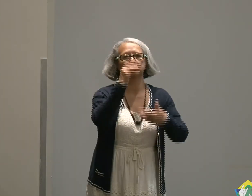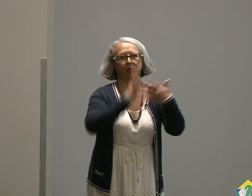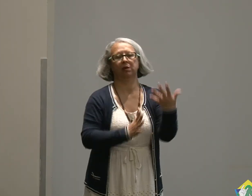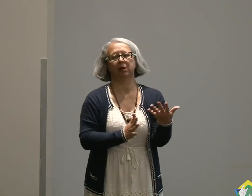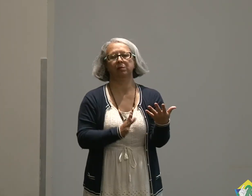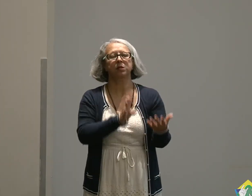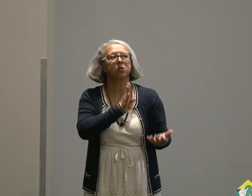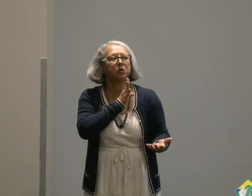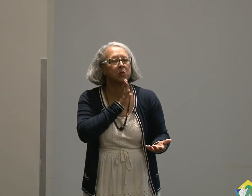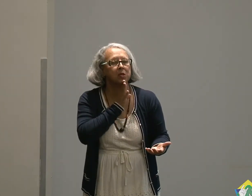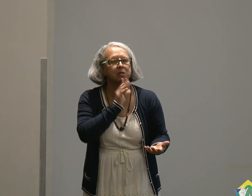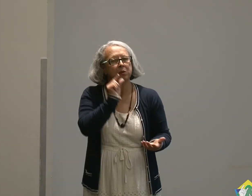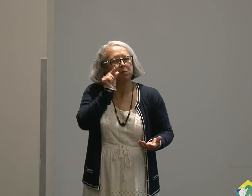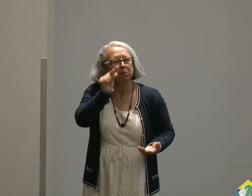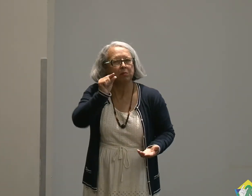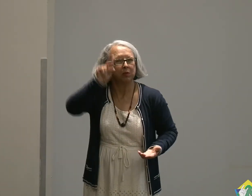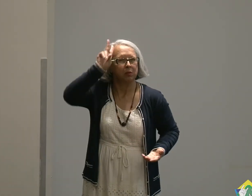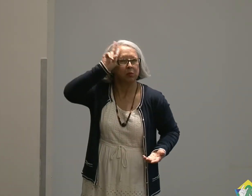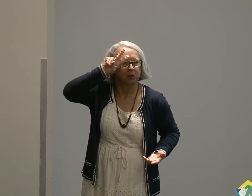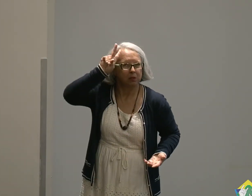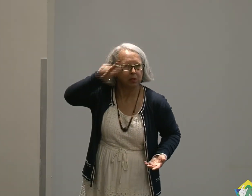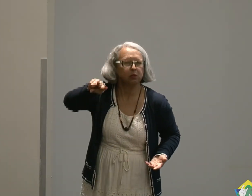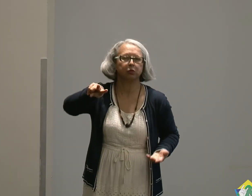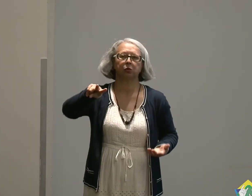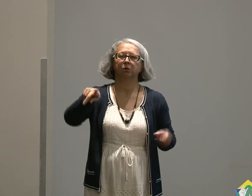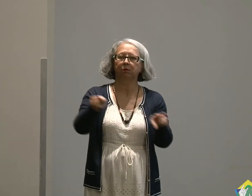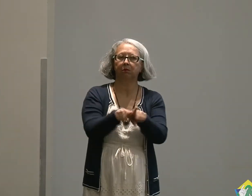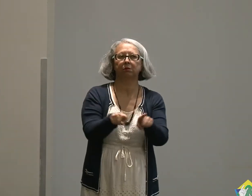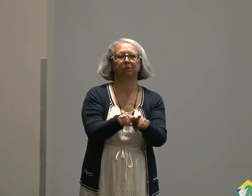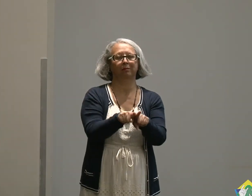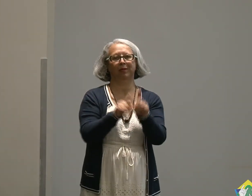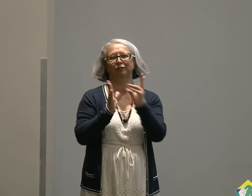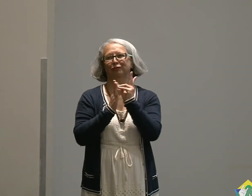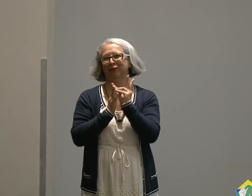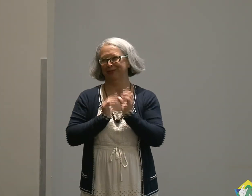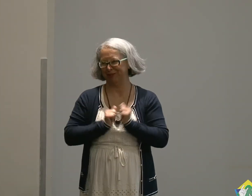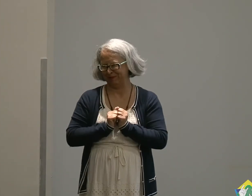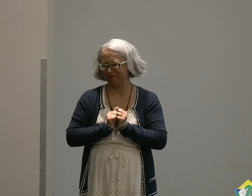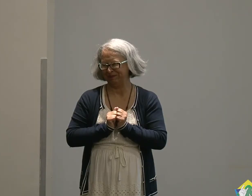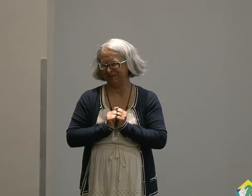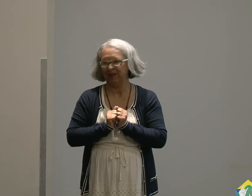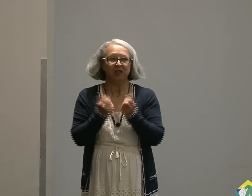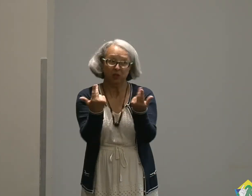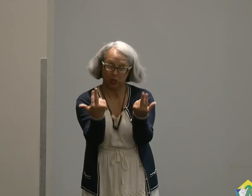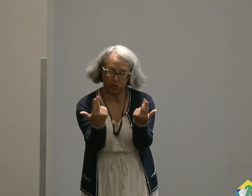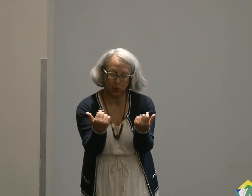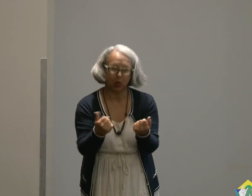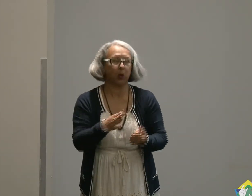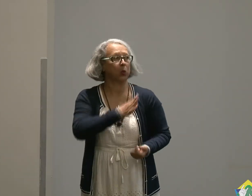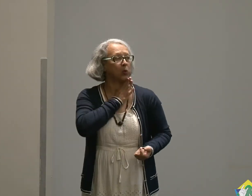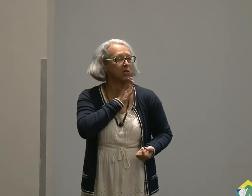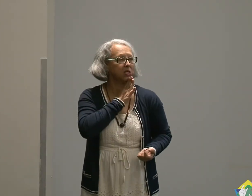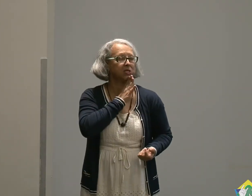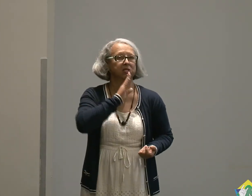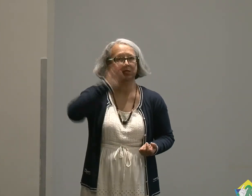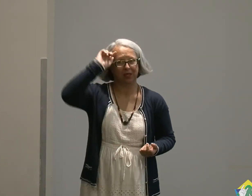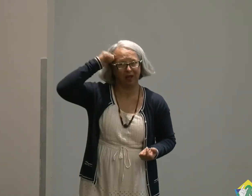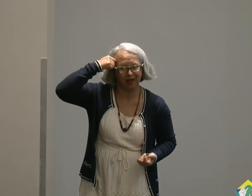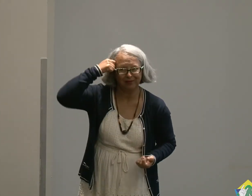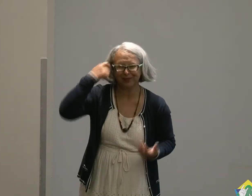sabe todos os professores de Libras pudessem conhecer um pouco mais a fundo a história dos indígenas, dos povos indígenas, da mesma